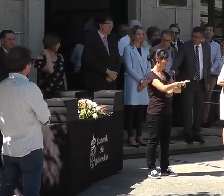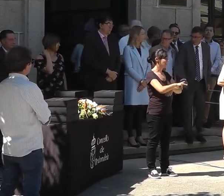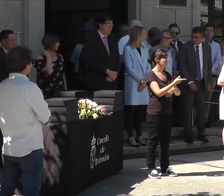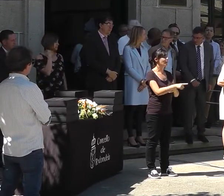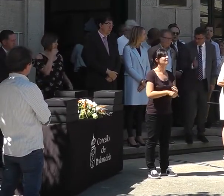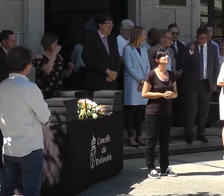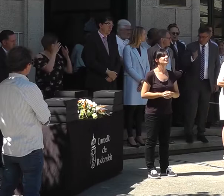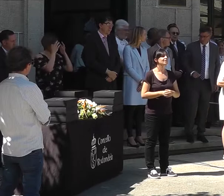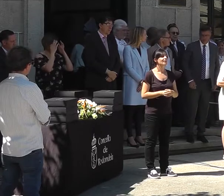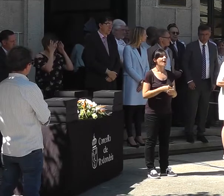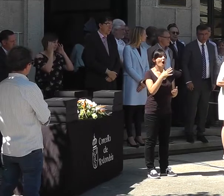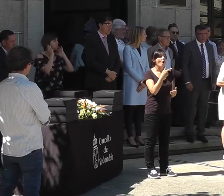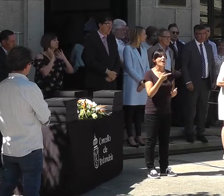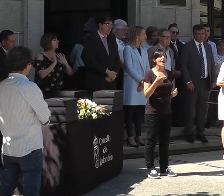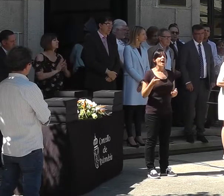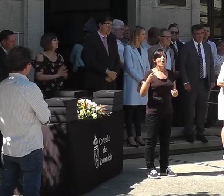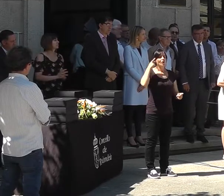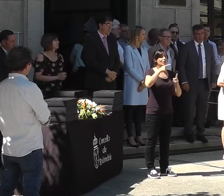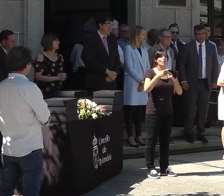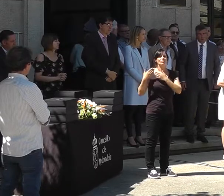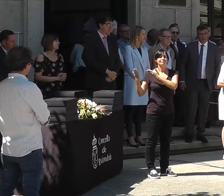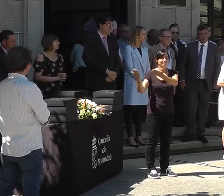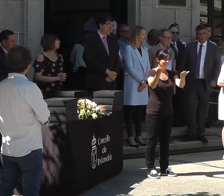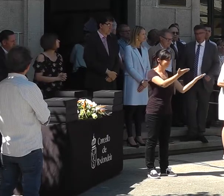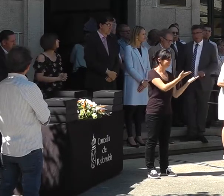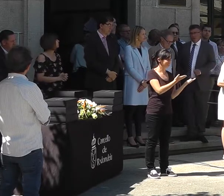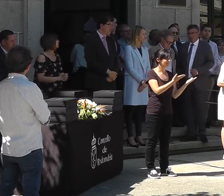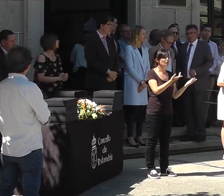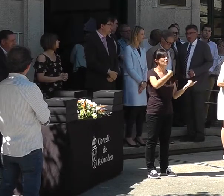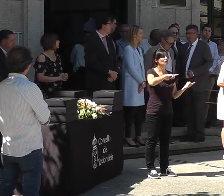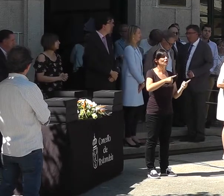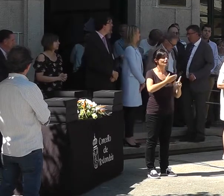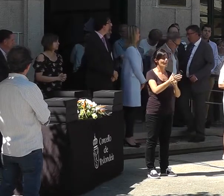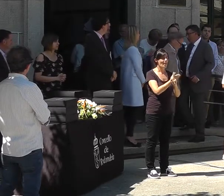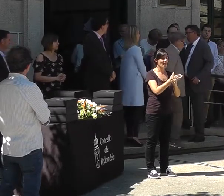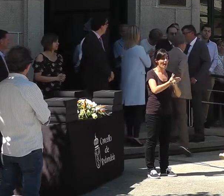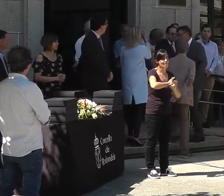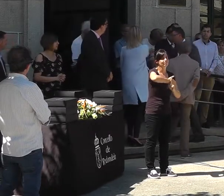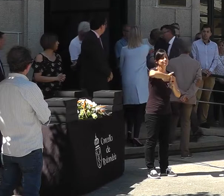xa para todos nós y para todas nós, imos a proceder ao izado desta bandeira oficial.